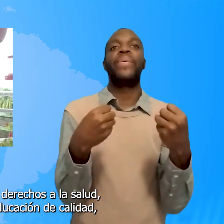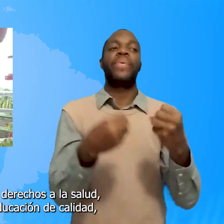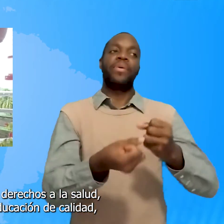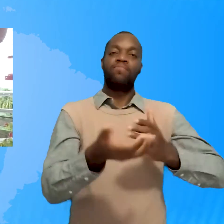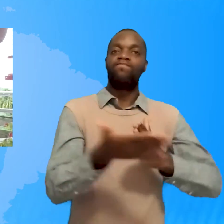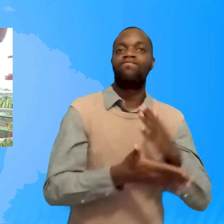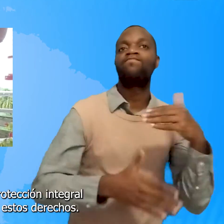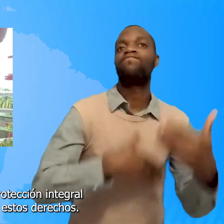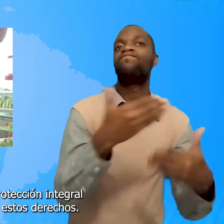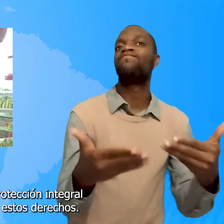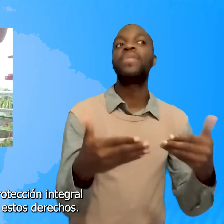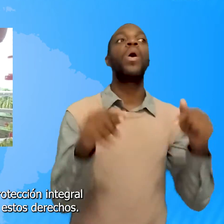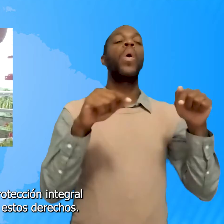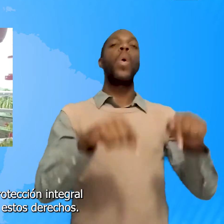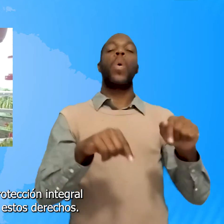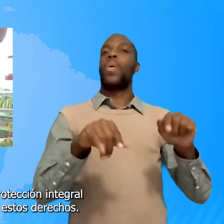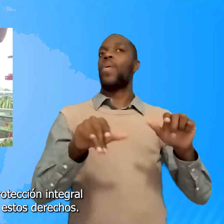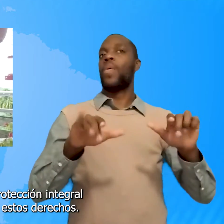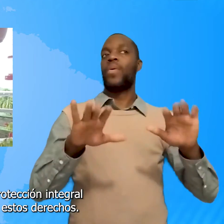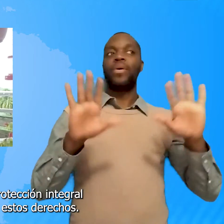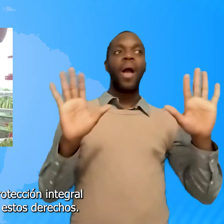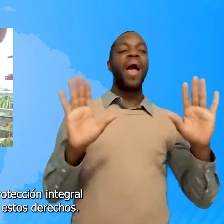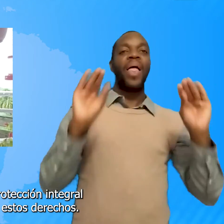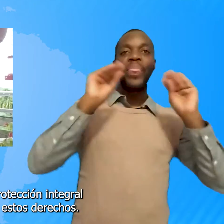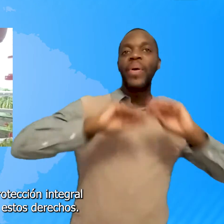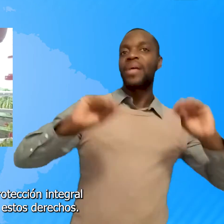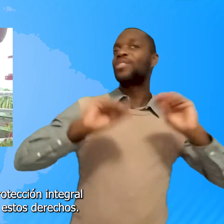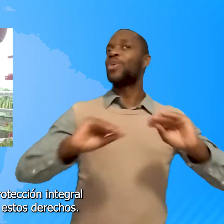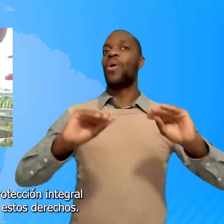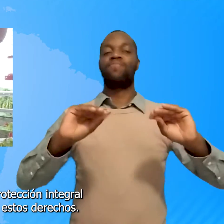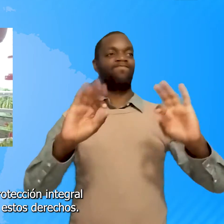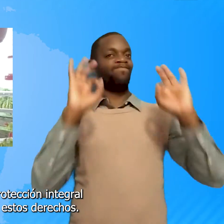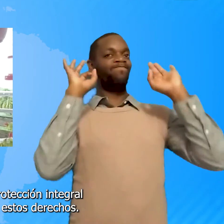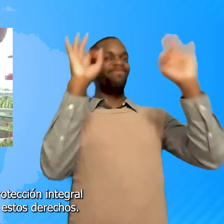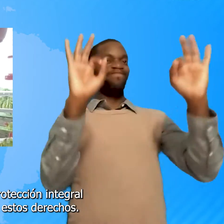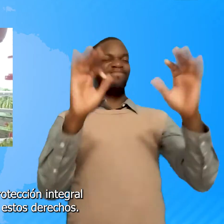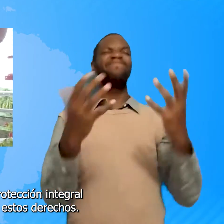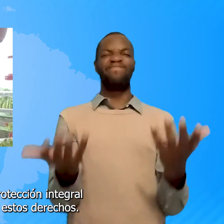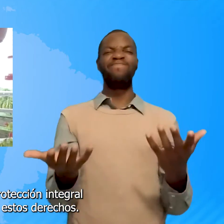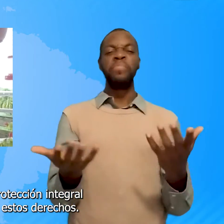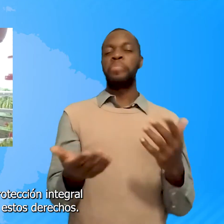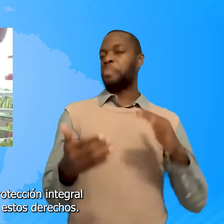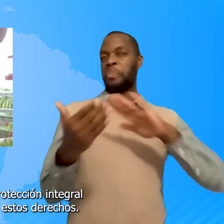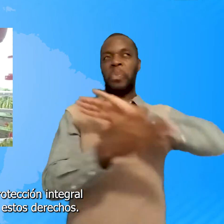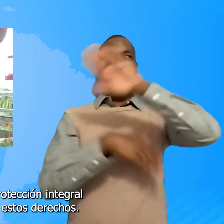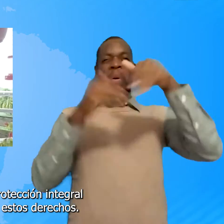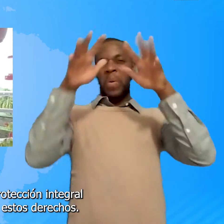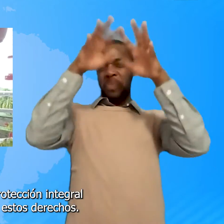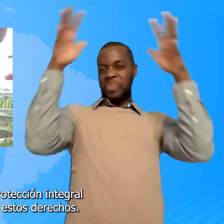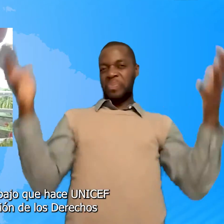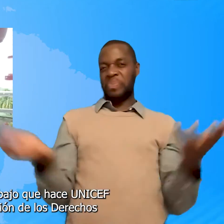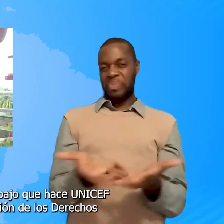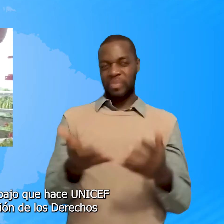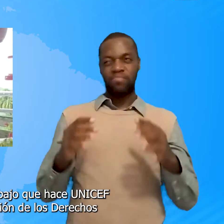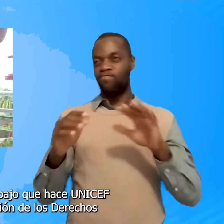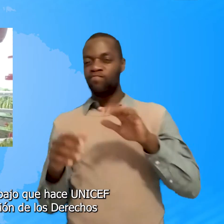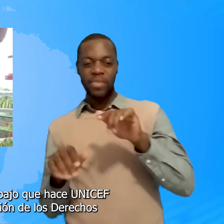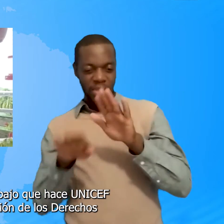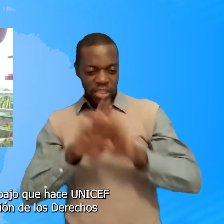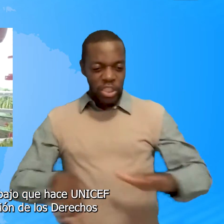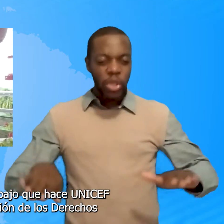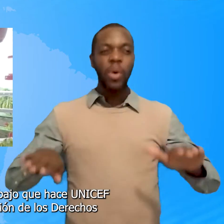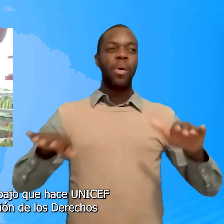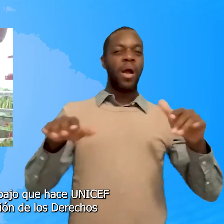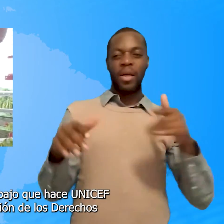de calidad, del acceso a la protección integral de cada uno de estos derechos. Entonces ese es